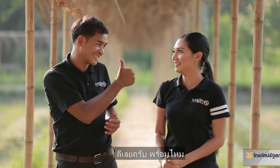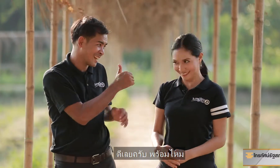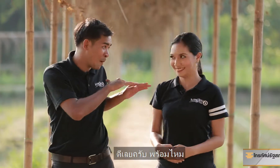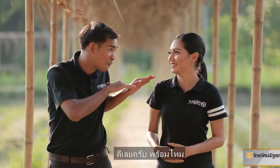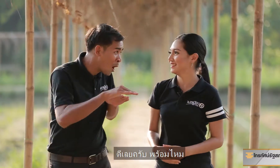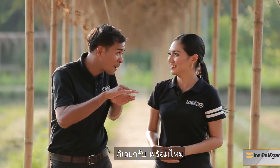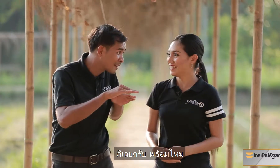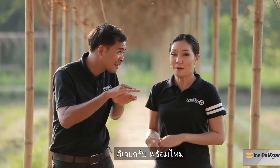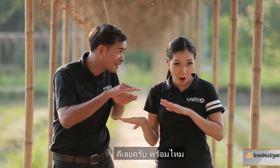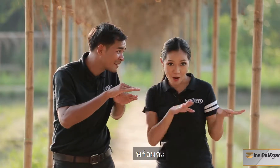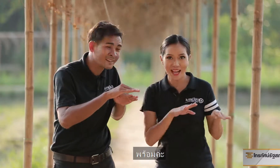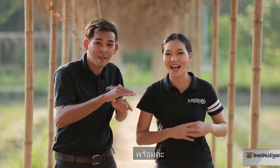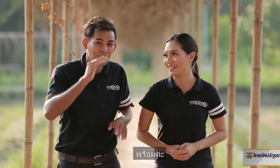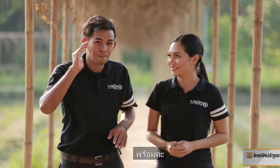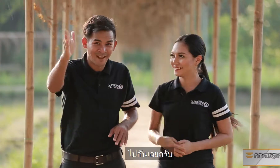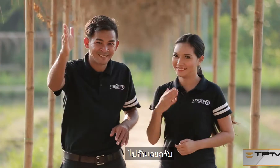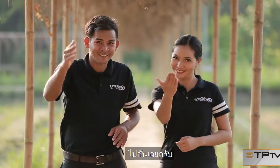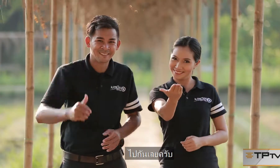ครับพร้อมไหม พร้อมค่ะ ไปกันเลยครับ